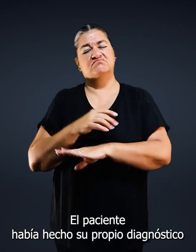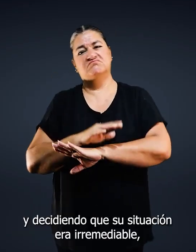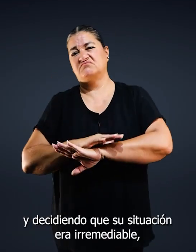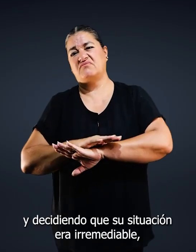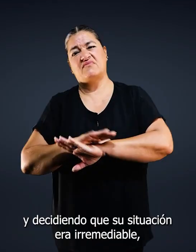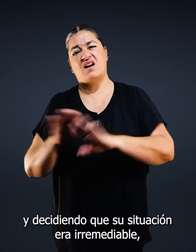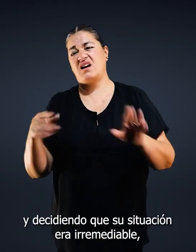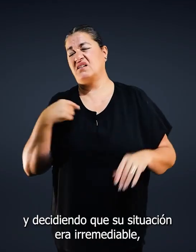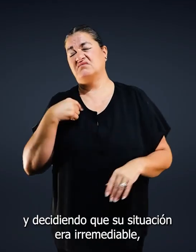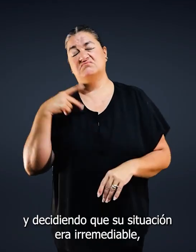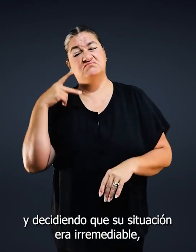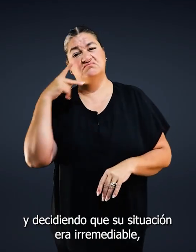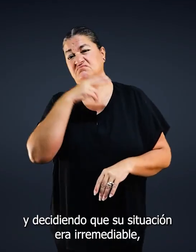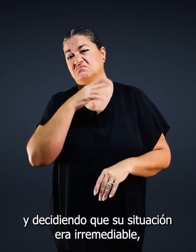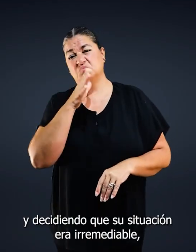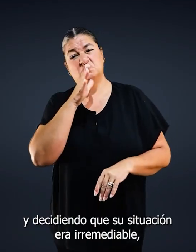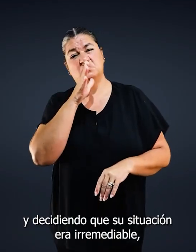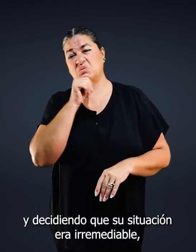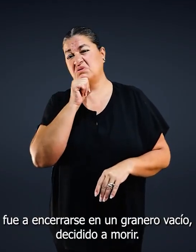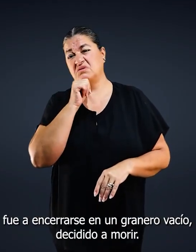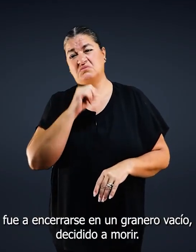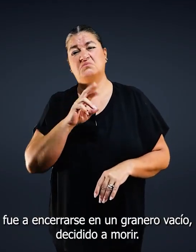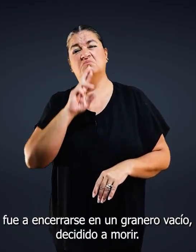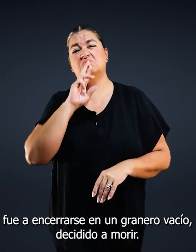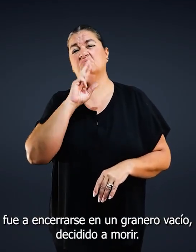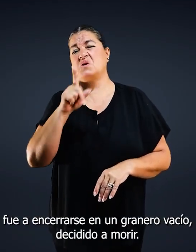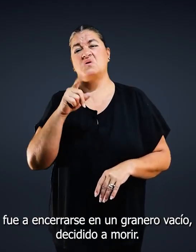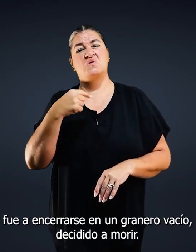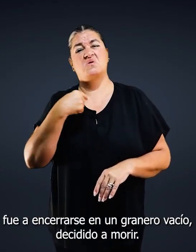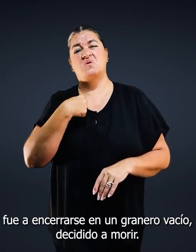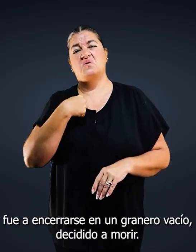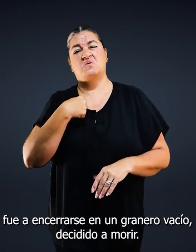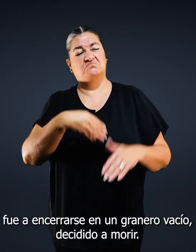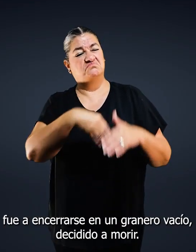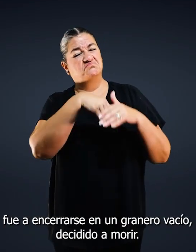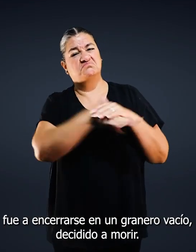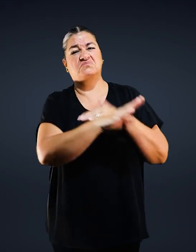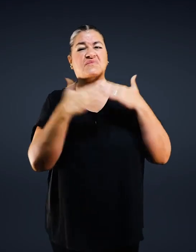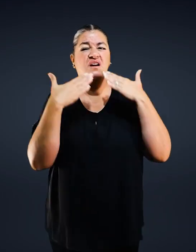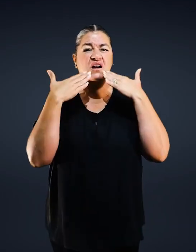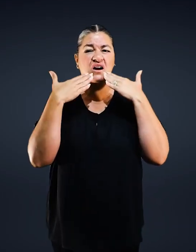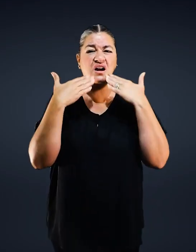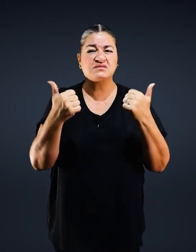y decidiendo que su situación era irremediable, fue a encerrarse en un granero vacío decidido a morir.